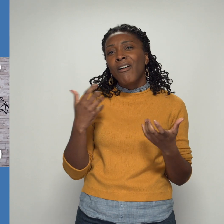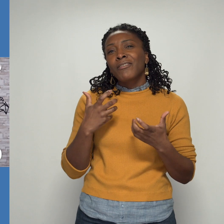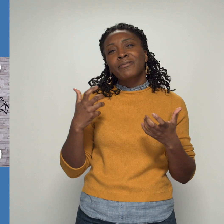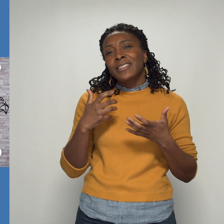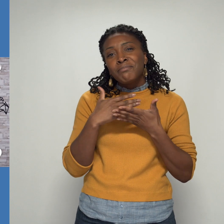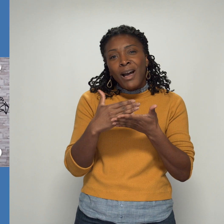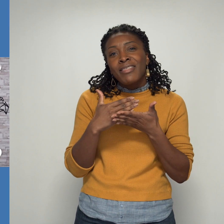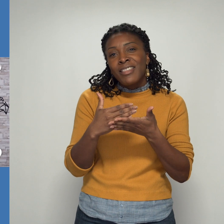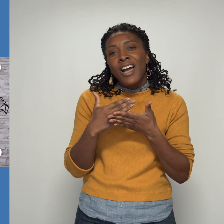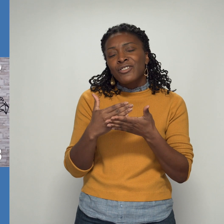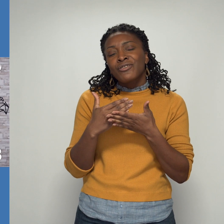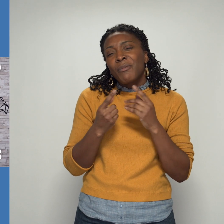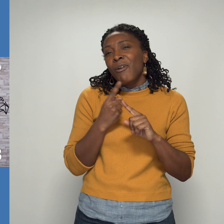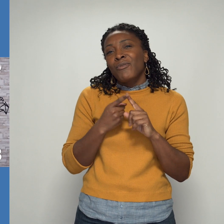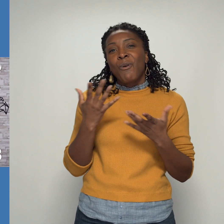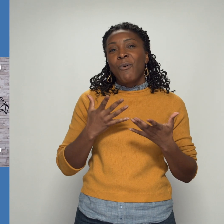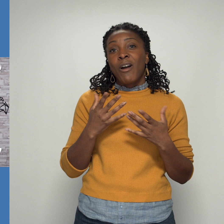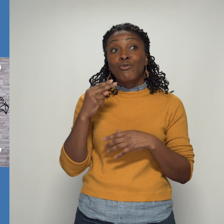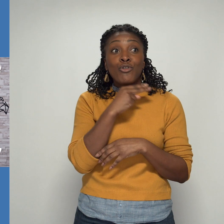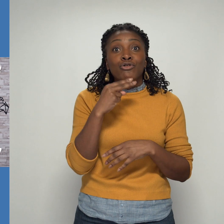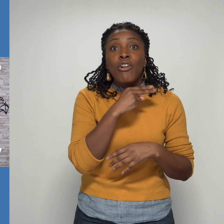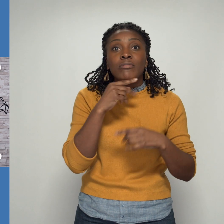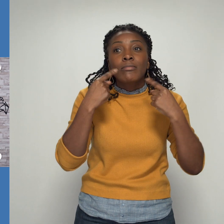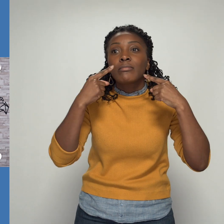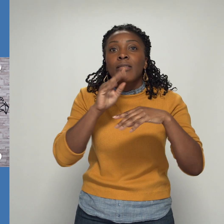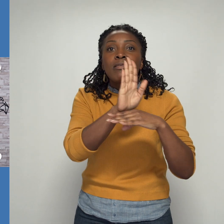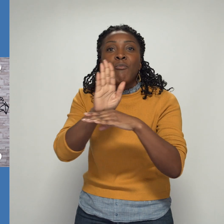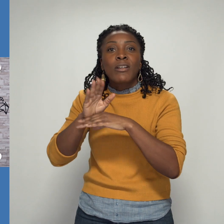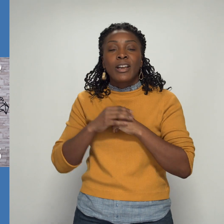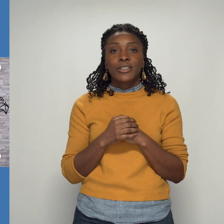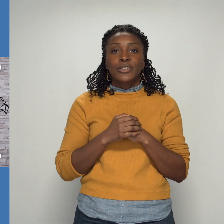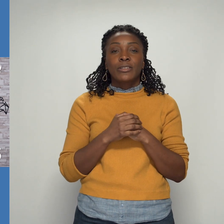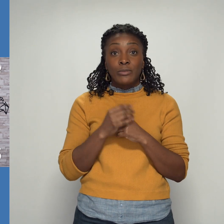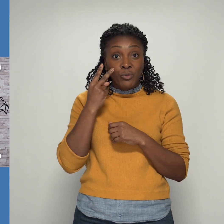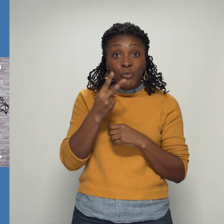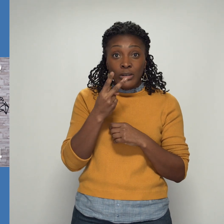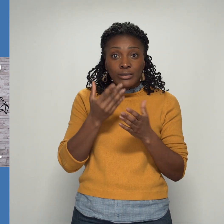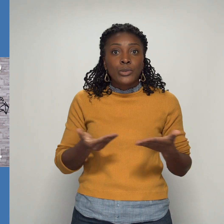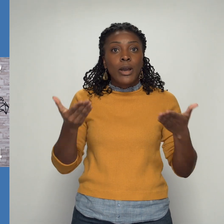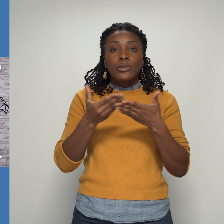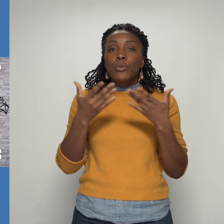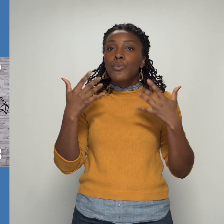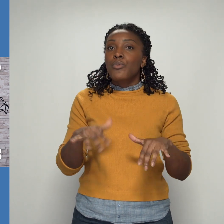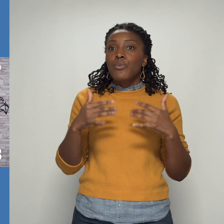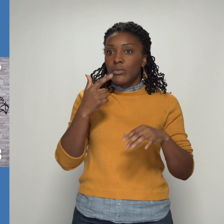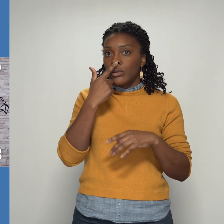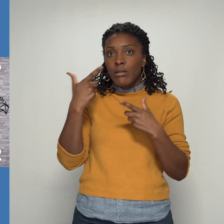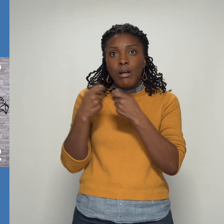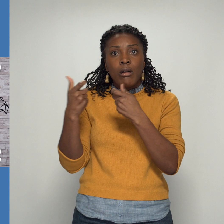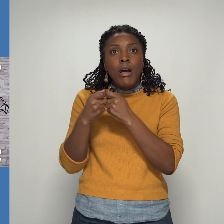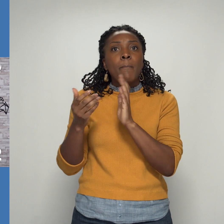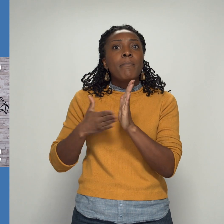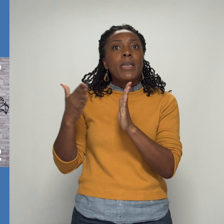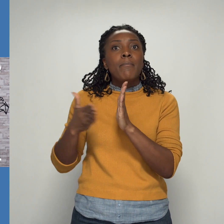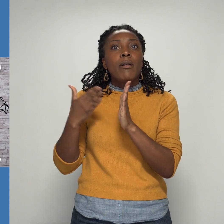J'aimerais aborder avec vous ce thème cher à mon cœur, l'urgence de témoigner. Nous le voyons et le savons, nous vivons dans des temps qui s'apparentent aux